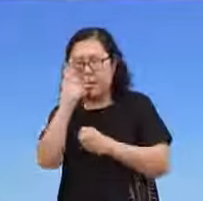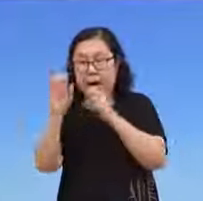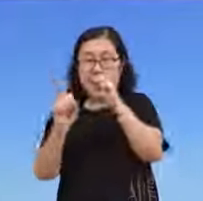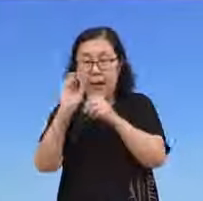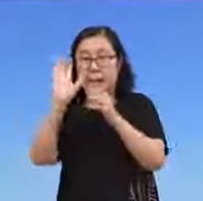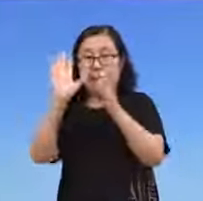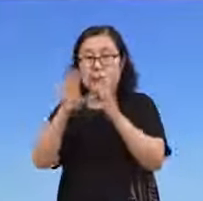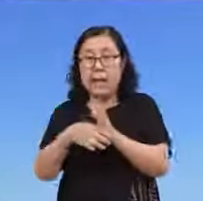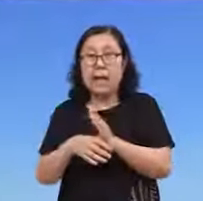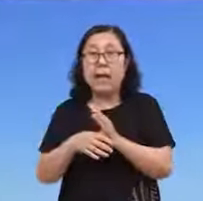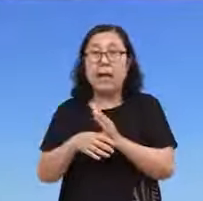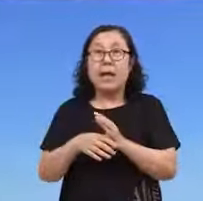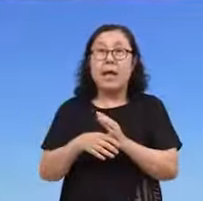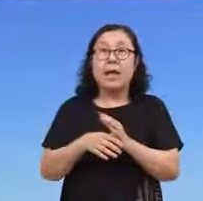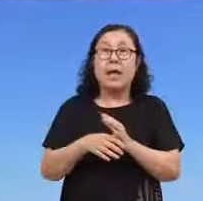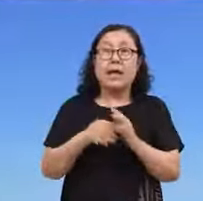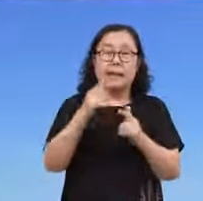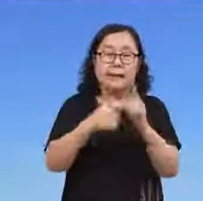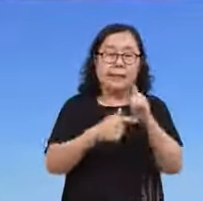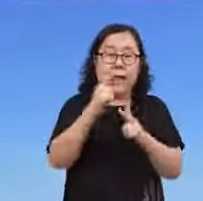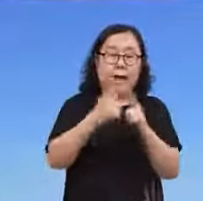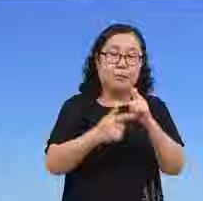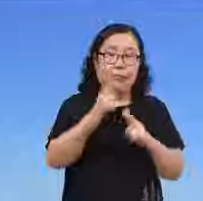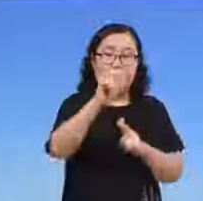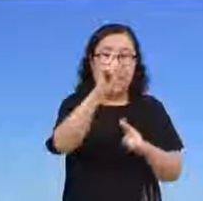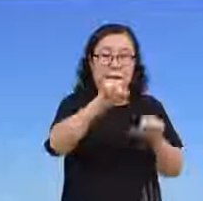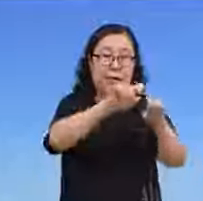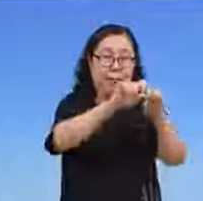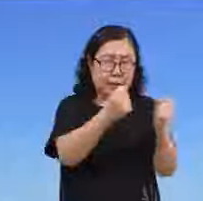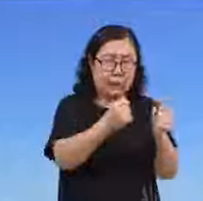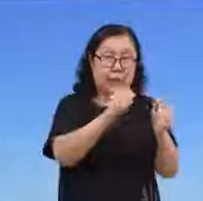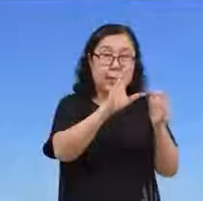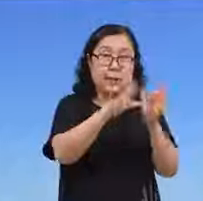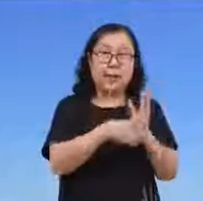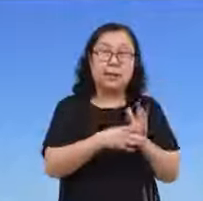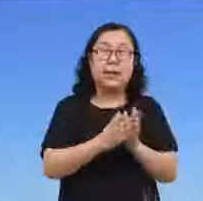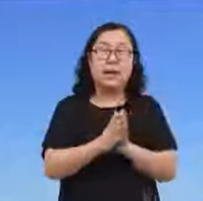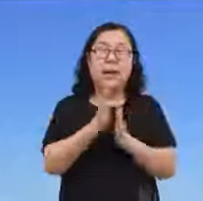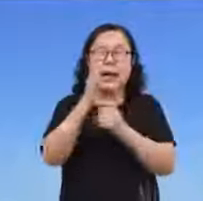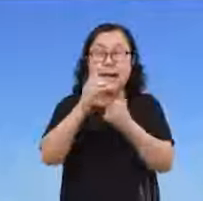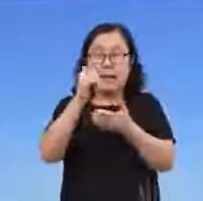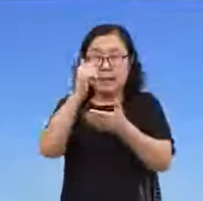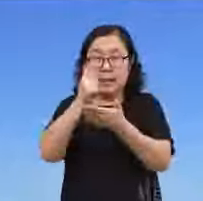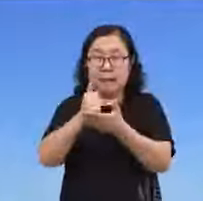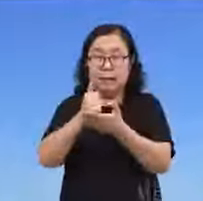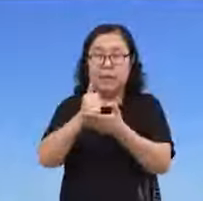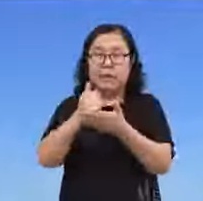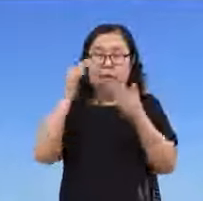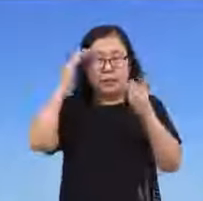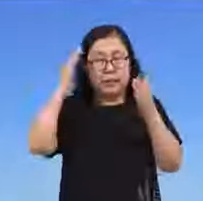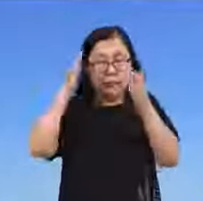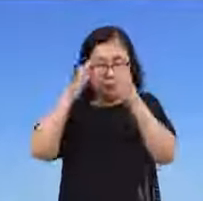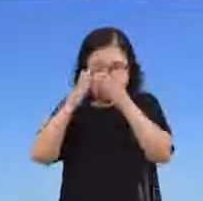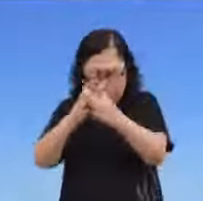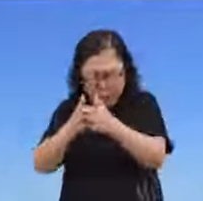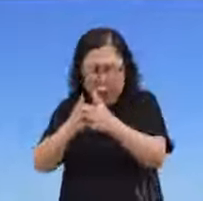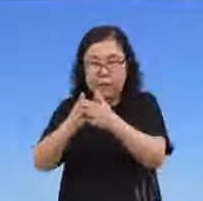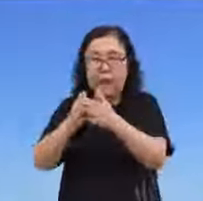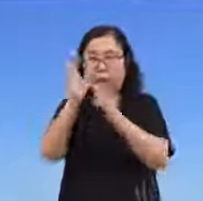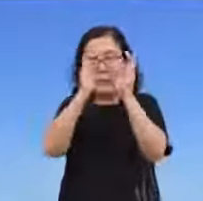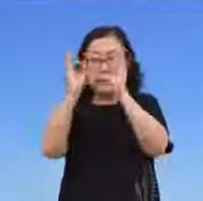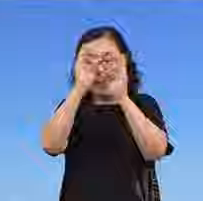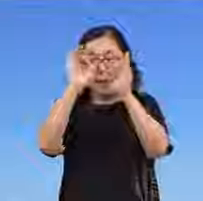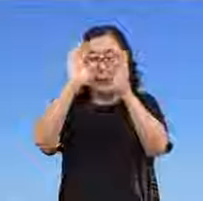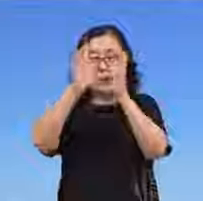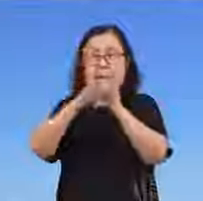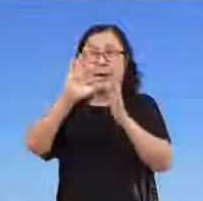토로할 때 그 소나무 뿌리 하나 뽑아야 될 때가 됐네, 그 말은요 옛날 어른들 표현으로 하나님을 집중해서 찾을 때가